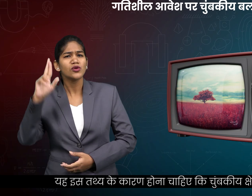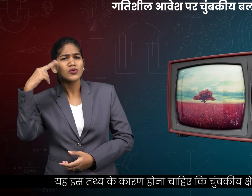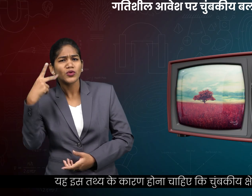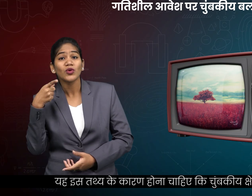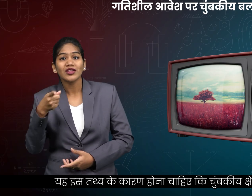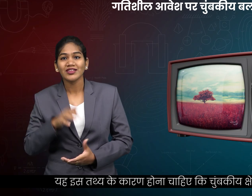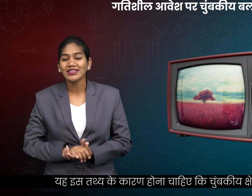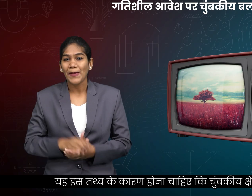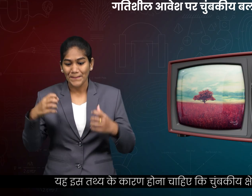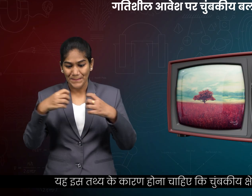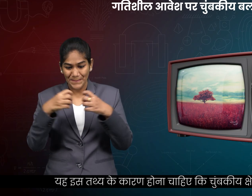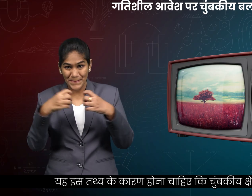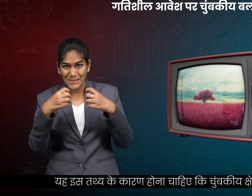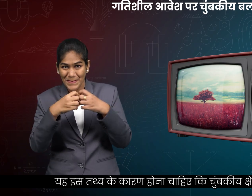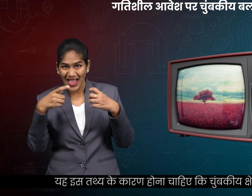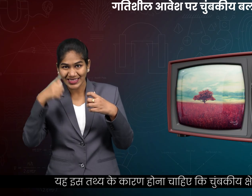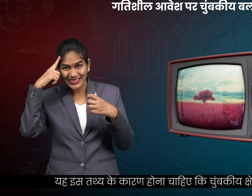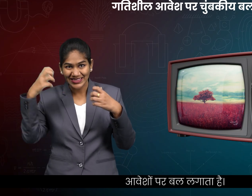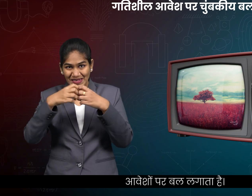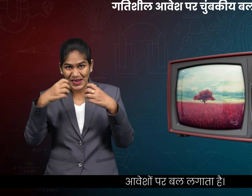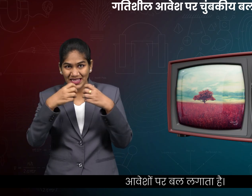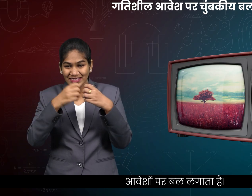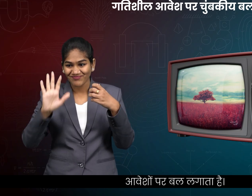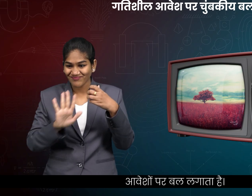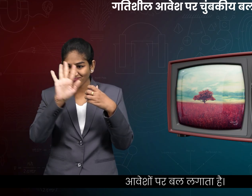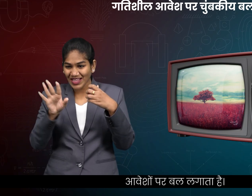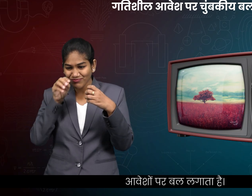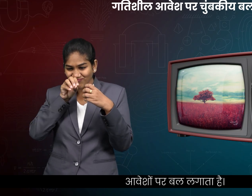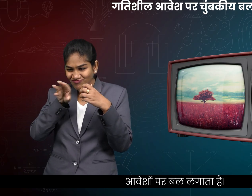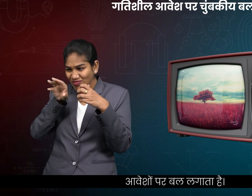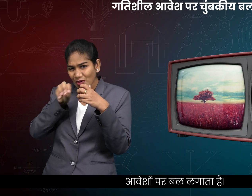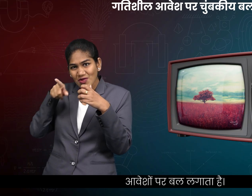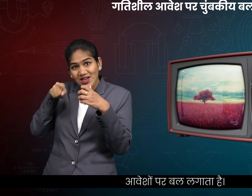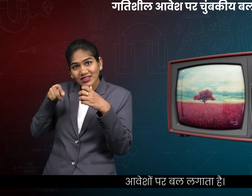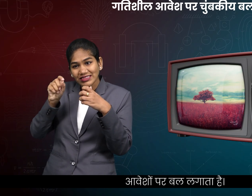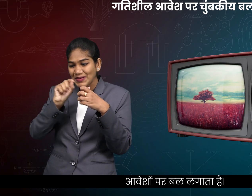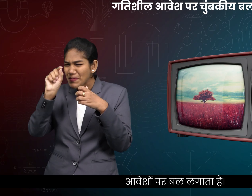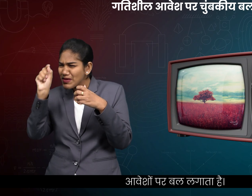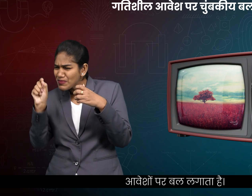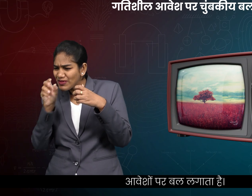चाहिए कि चुंबकीय क्षेत्र गतिमान आवेशों पर बल लगाता है।